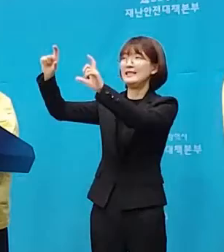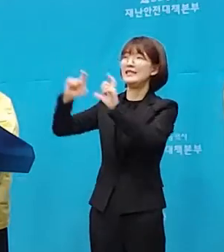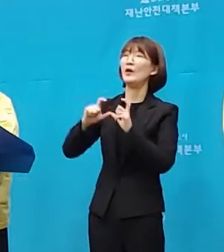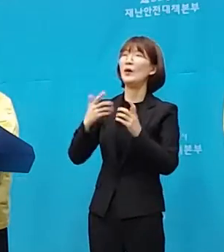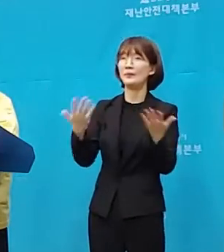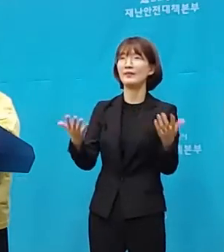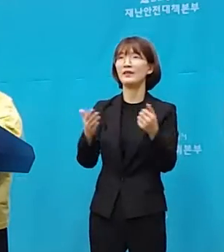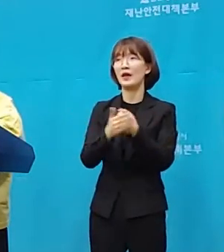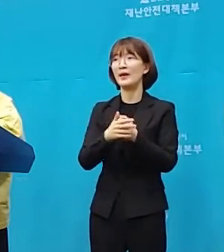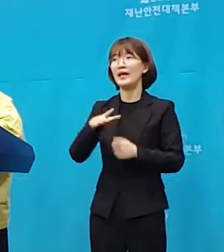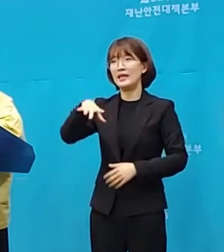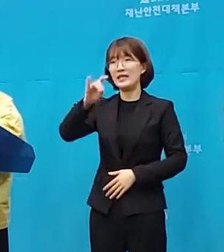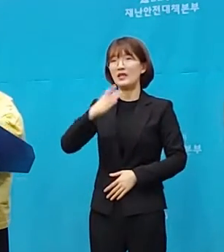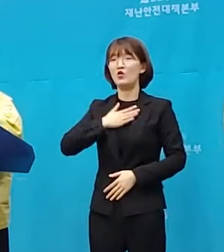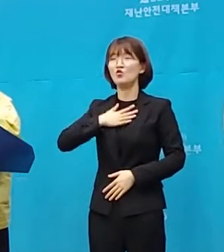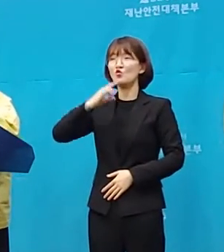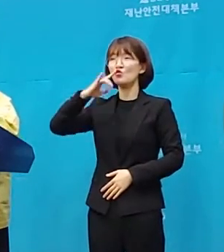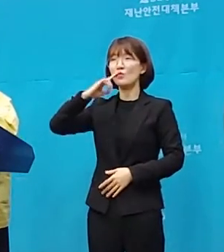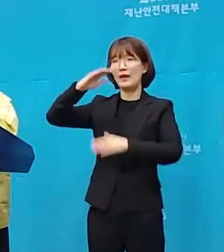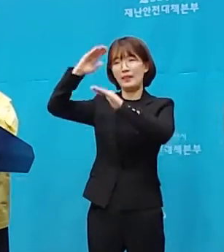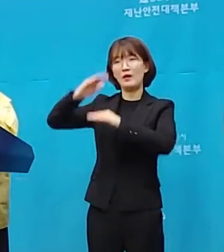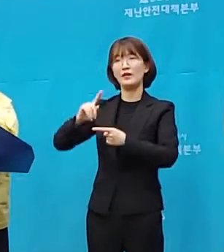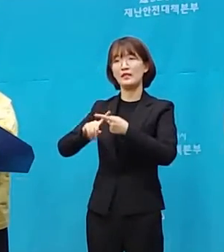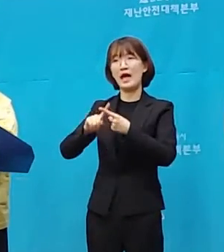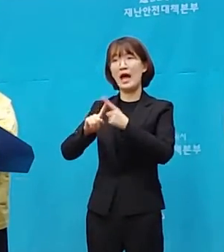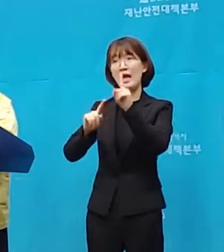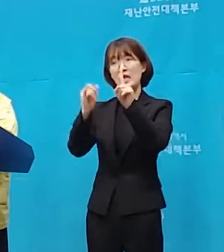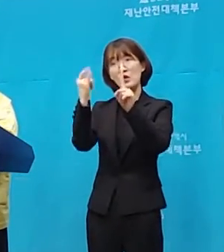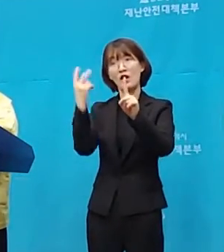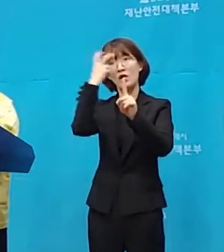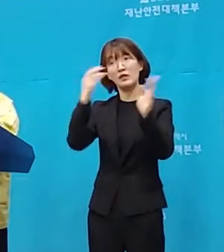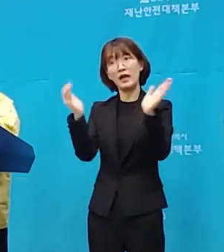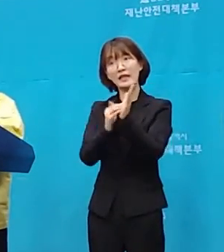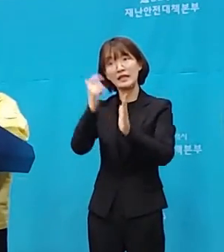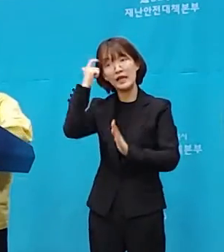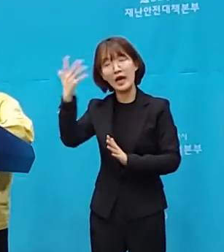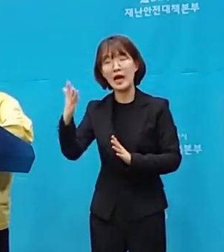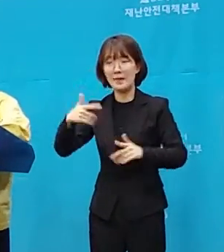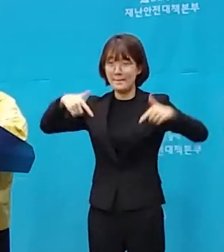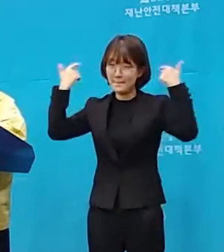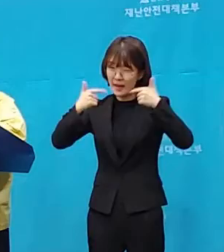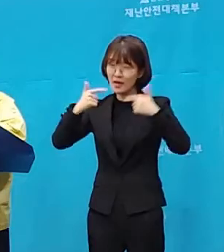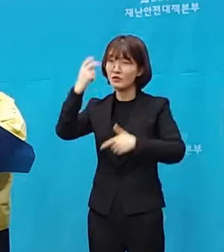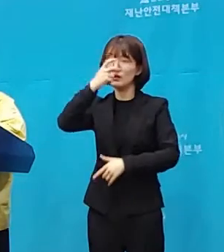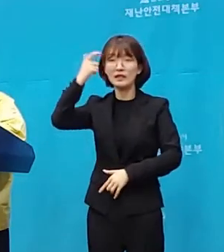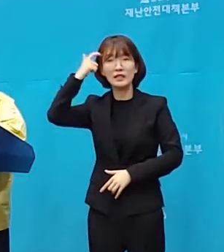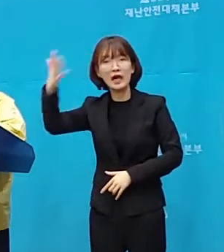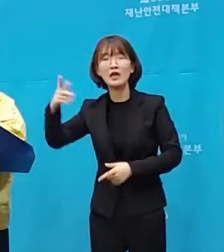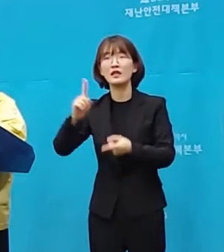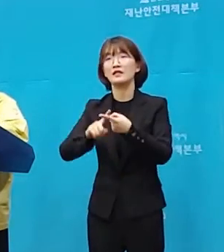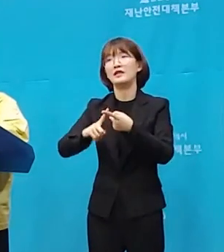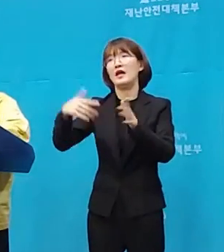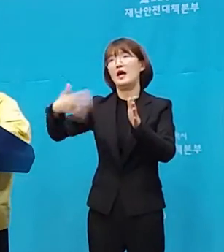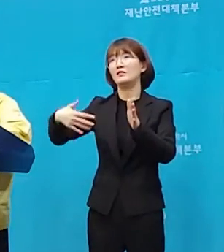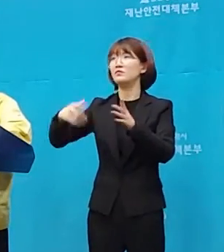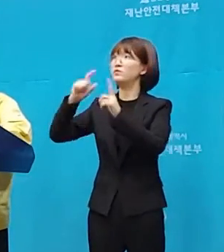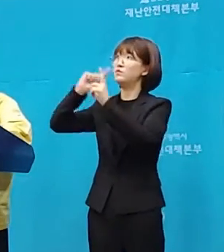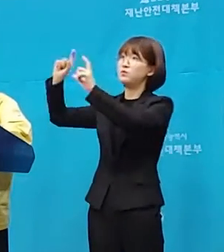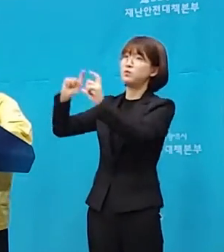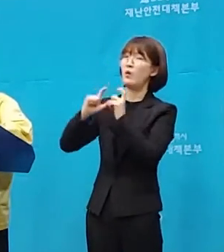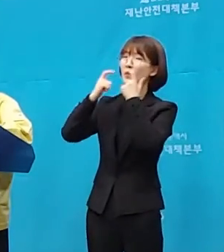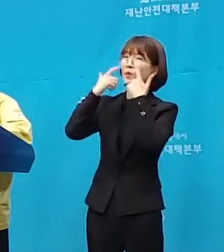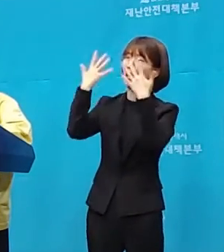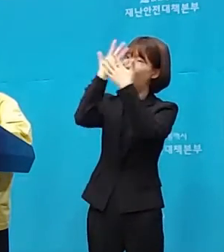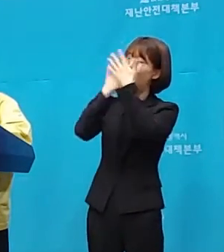지침이 없기 때문에 저희들이 이제 궁금해서 이걸 갖다가 한 번만 조사하라는 것인지 매일 가서 전체를 다 조사하라는 것인지 도대체 어떻게 하란